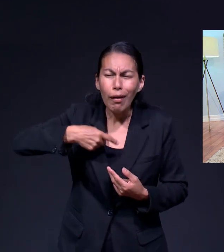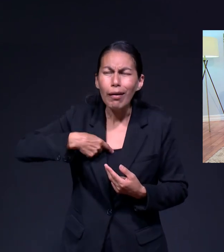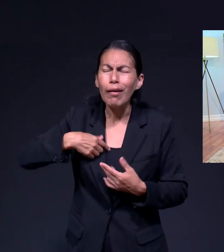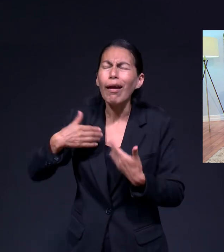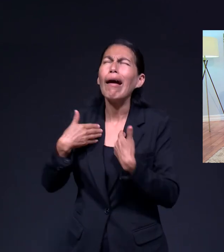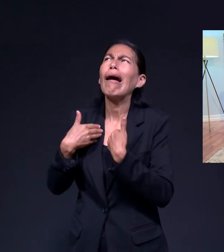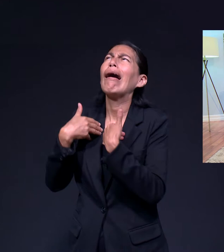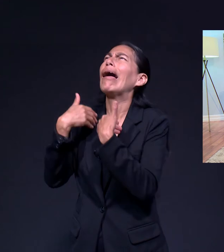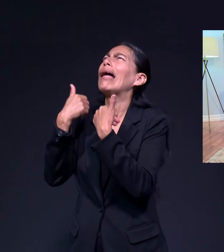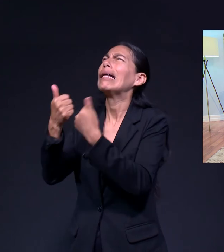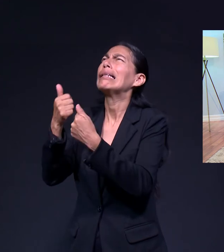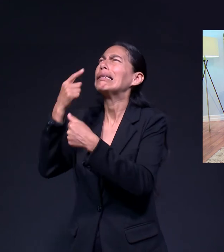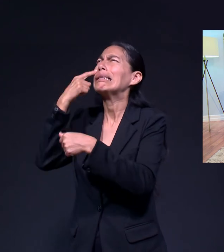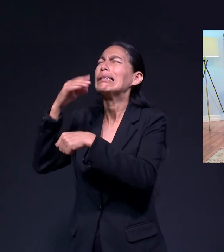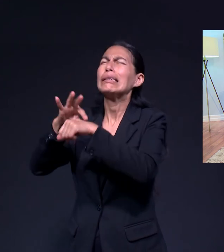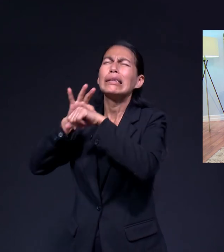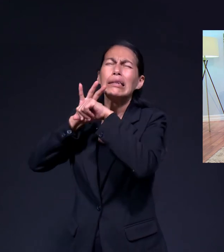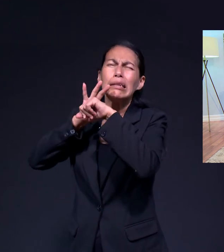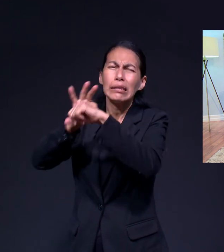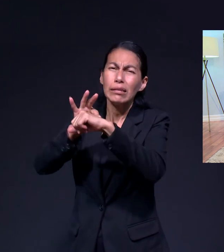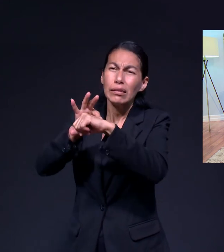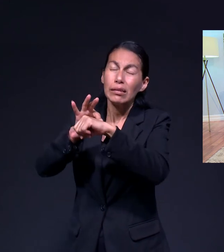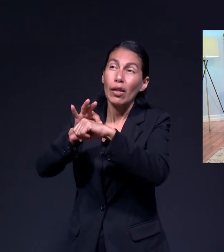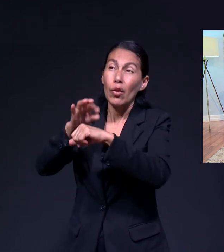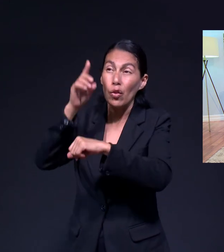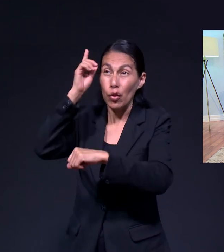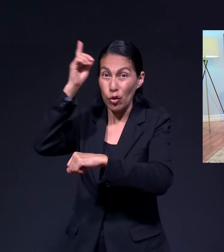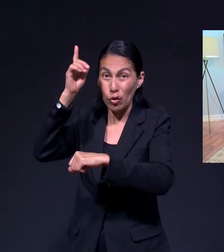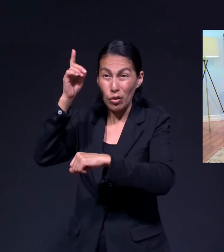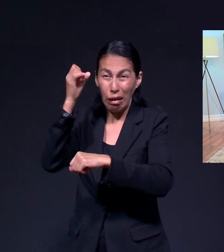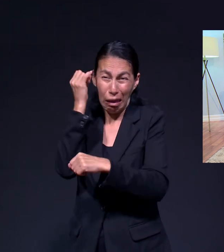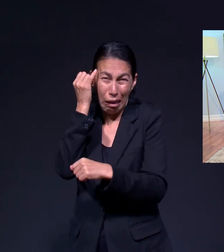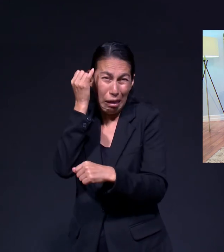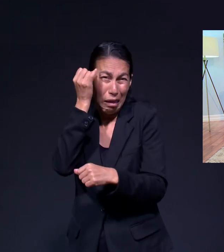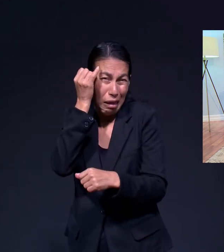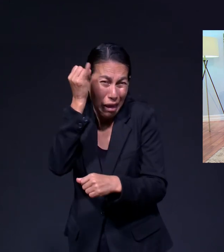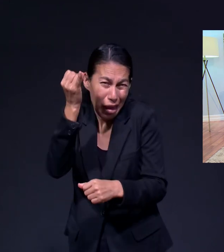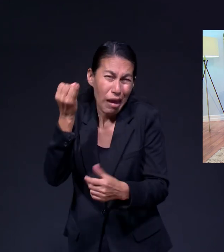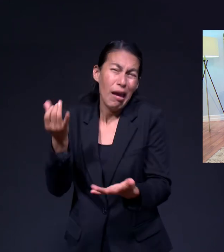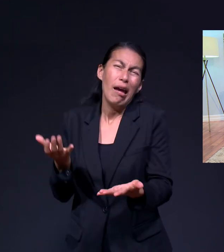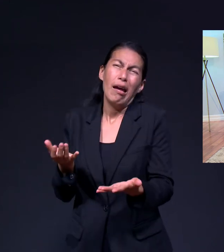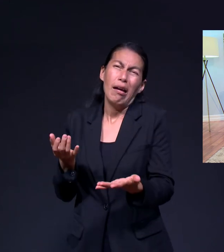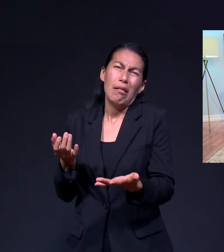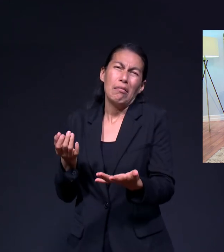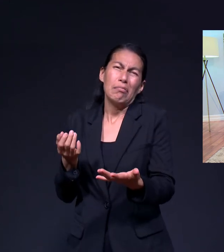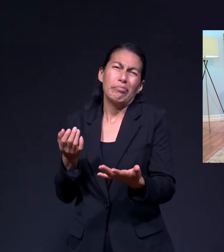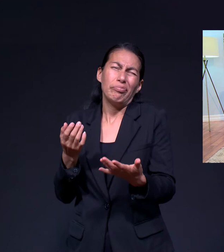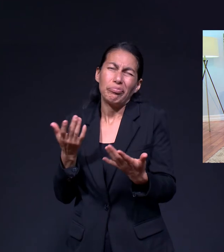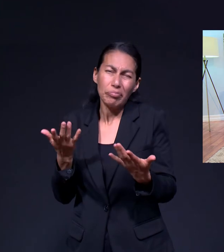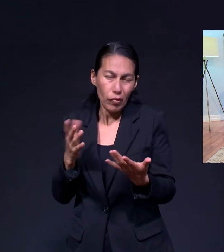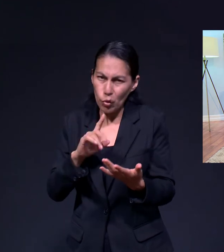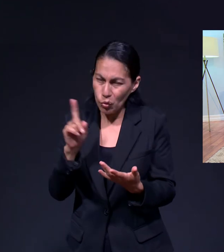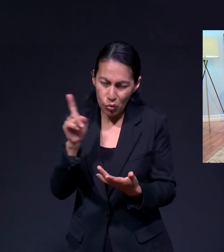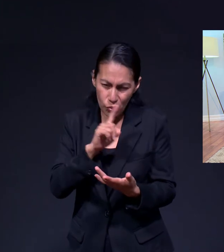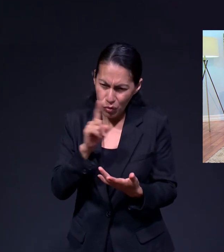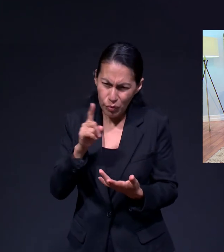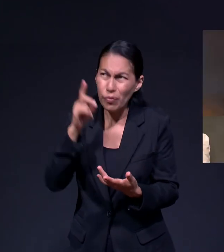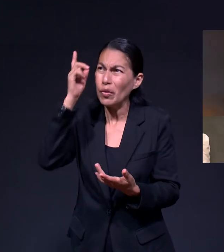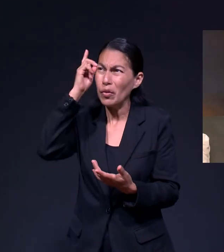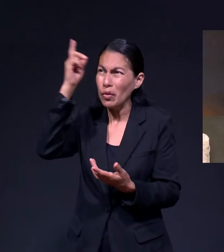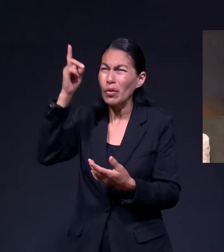pues ahí vi de primera mano que el poder de la oración esa que dios no es una idea no es real